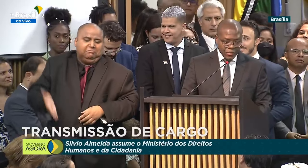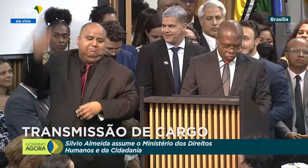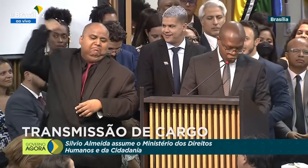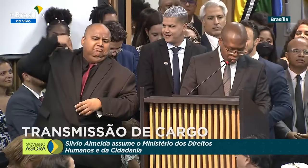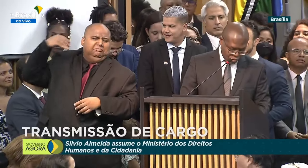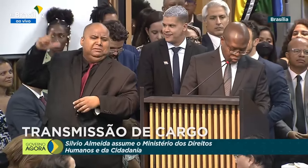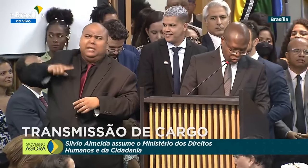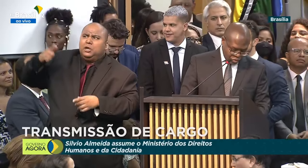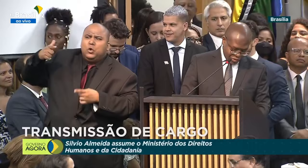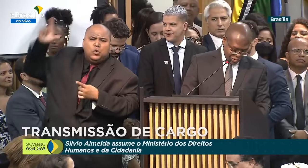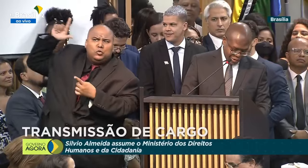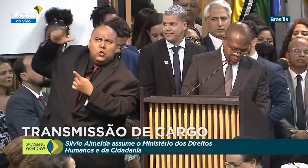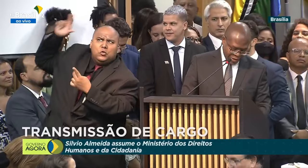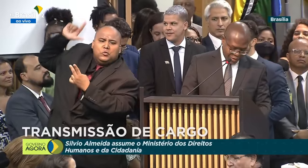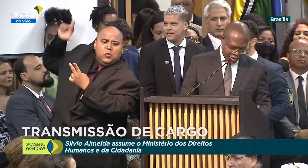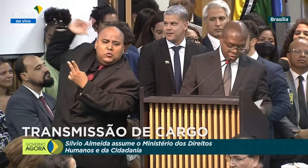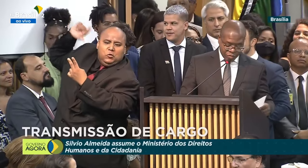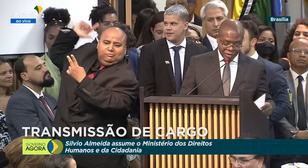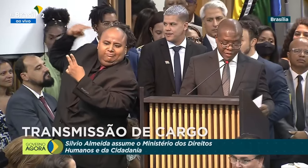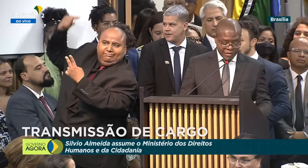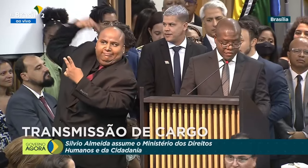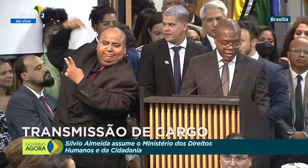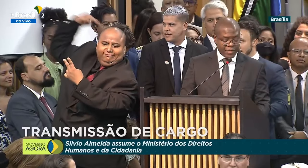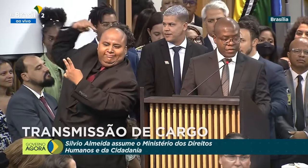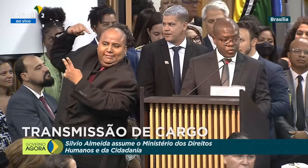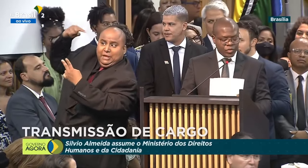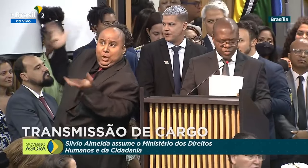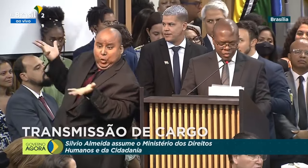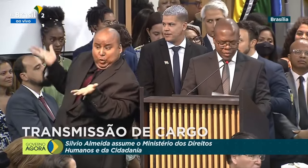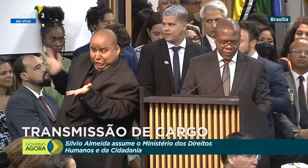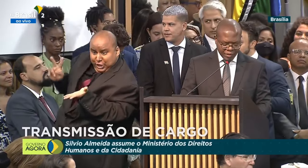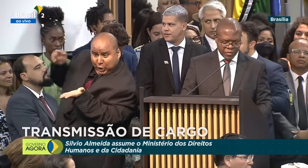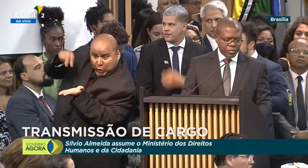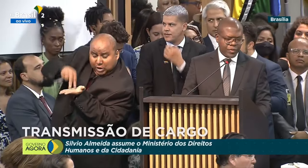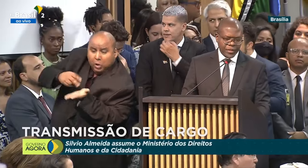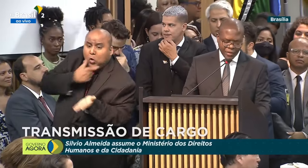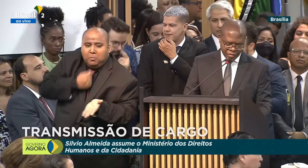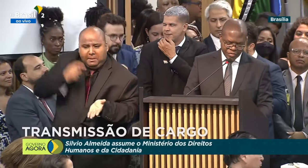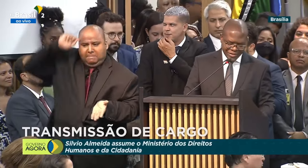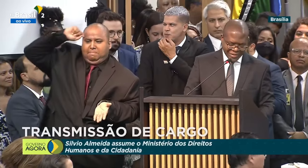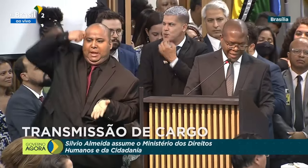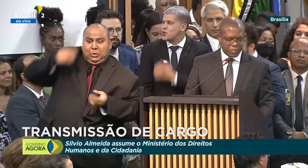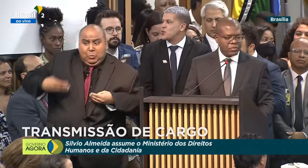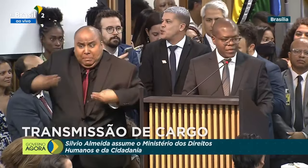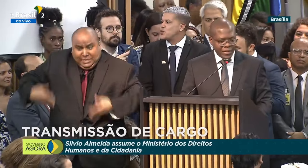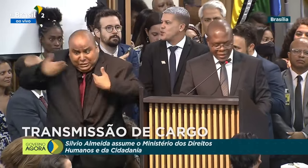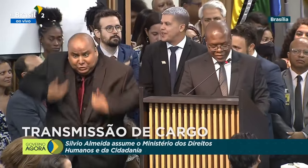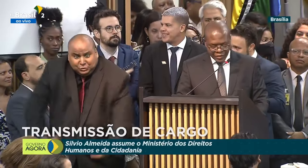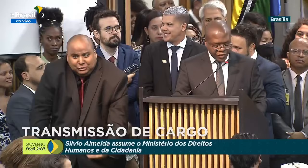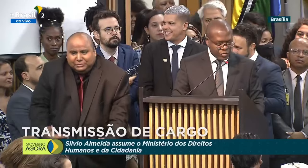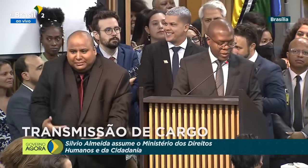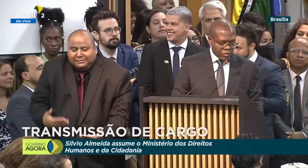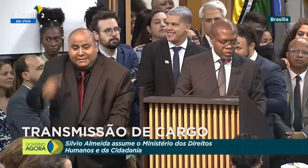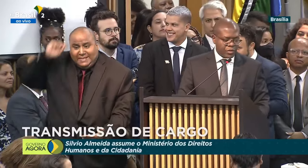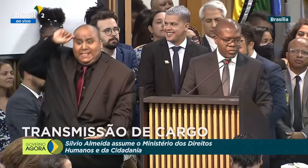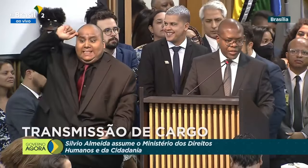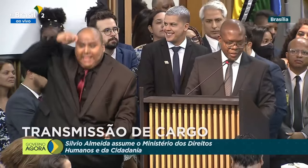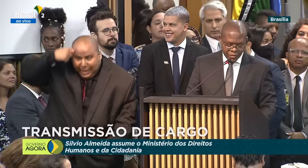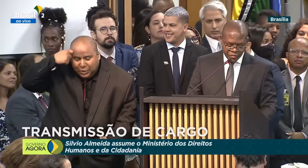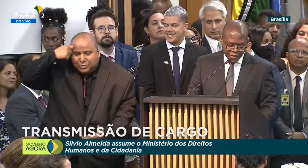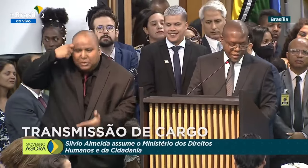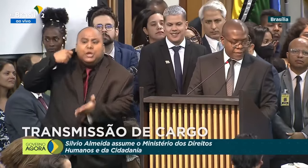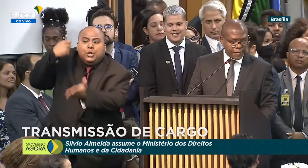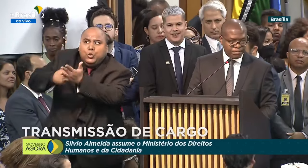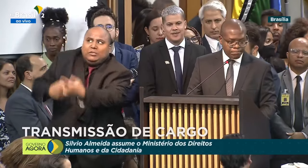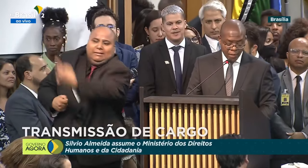e tantos outros e outras que permitiram que o aqui estivesse hoje o homem preto Ministro de estado a serviço de uma luta que